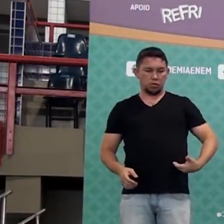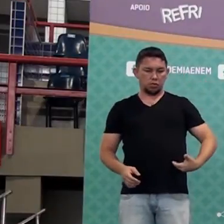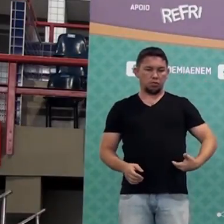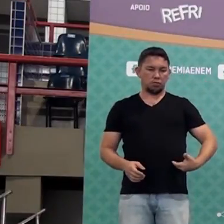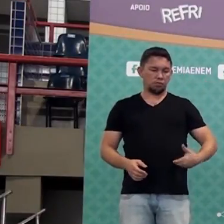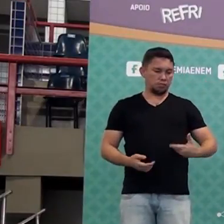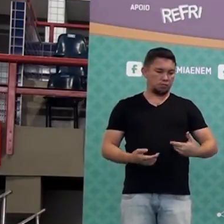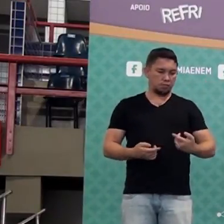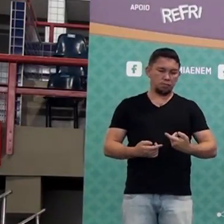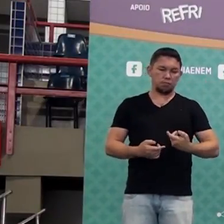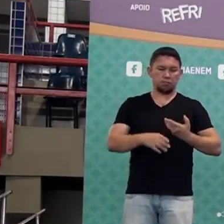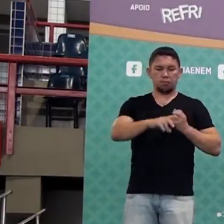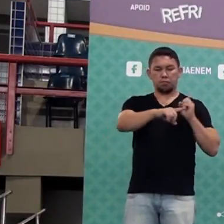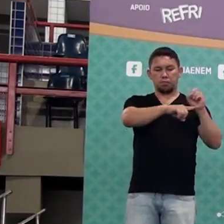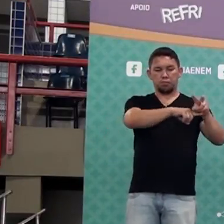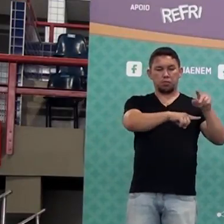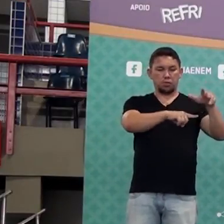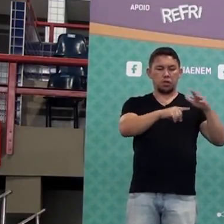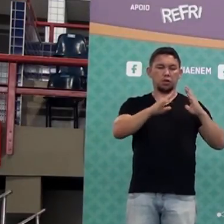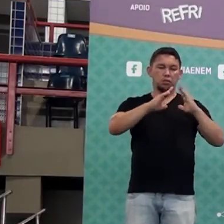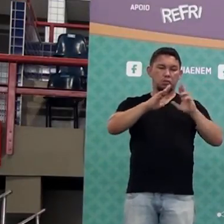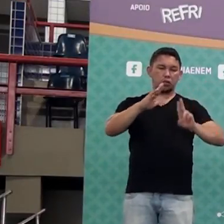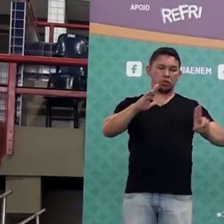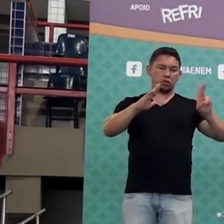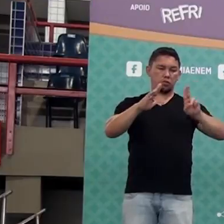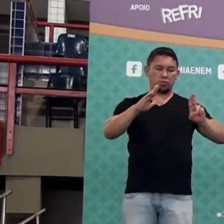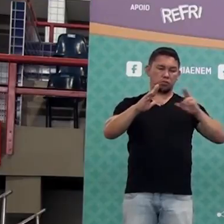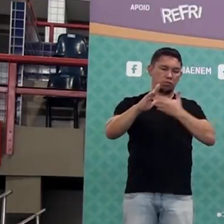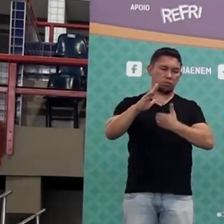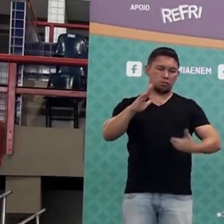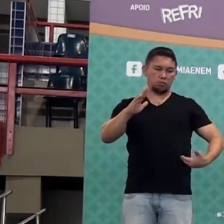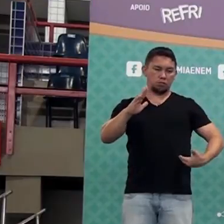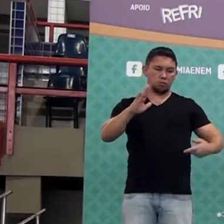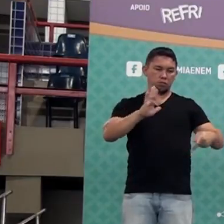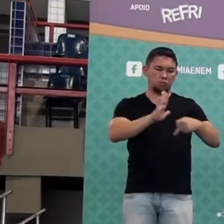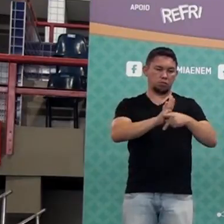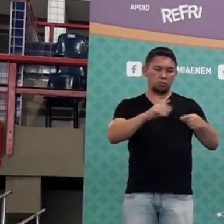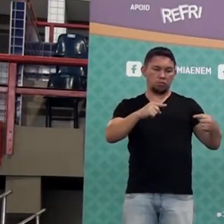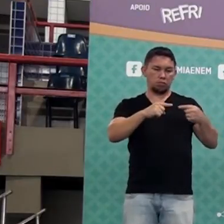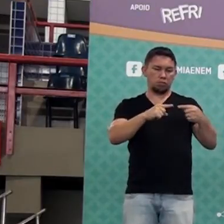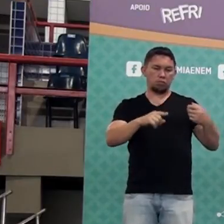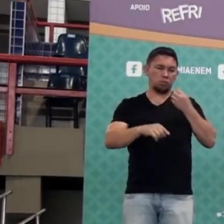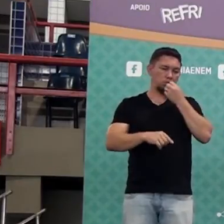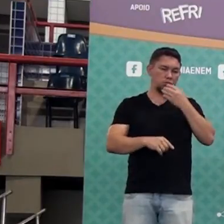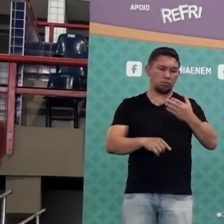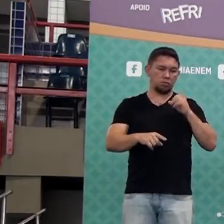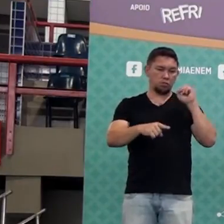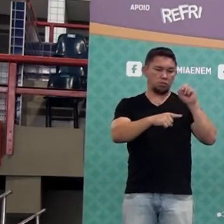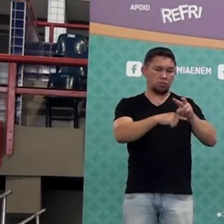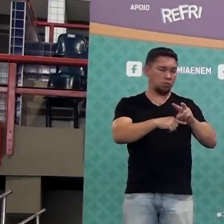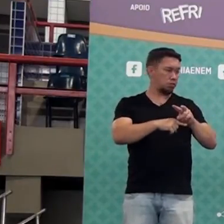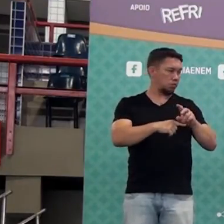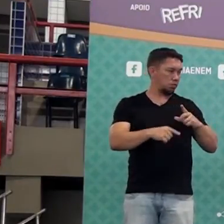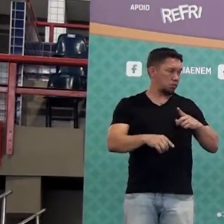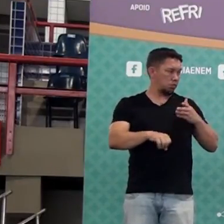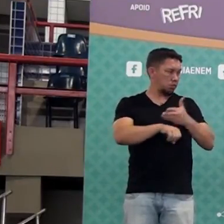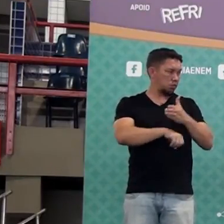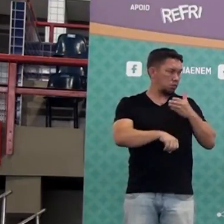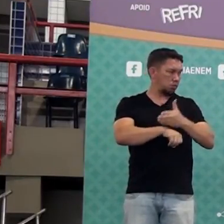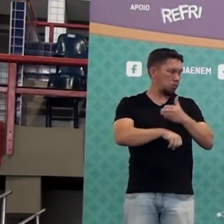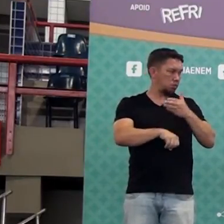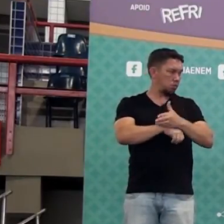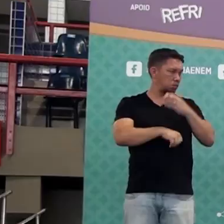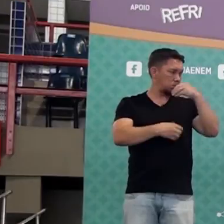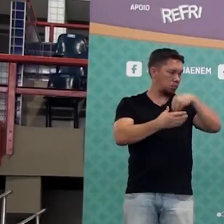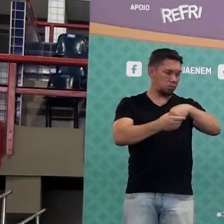mais chances de entrar na universidade pública, que é uma universidade de excelente qualidade. Então, a gente participa desse